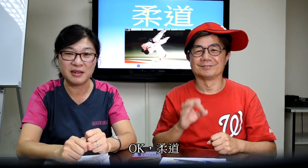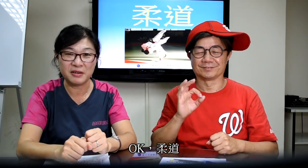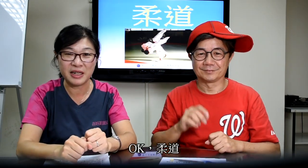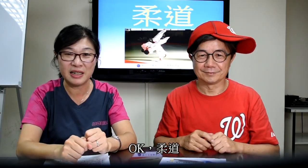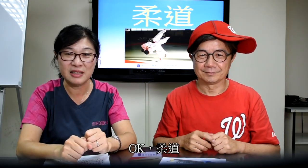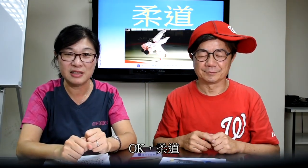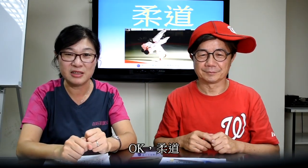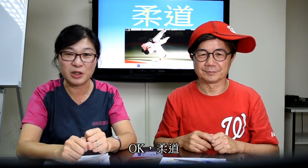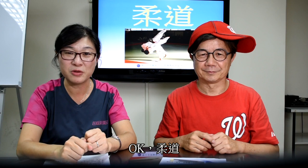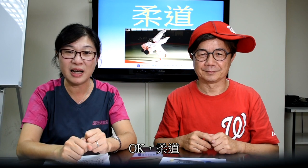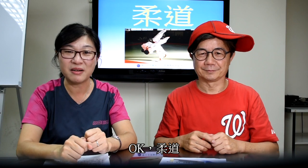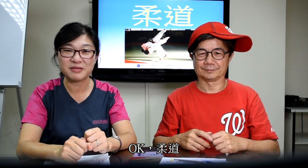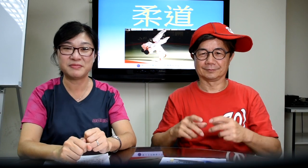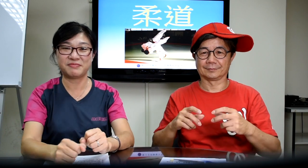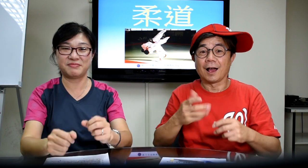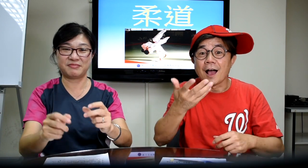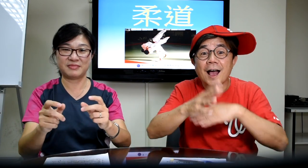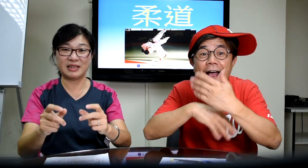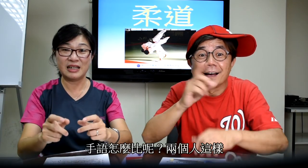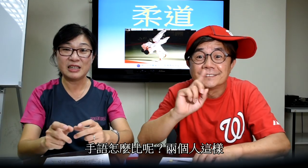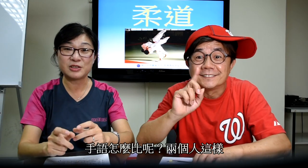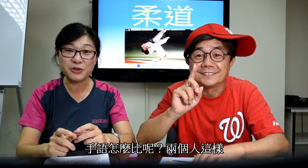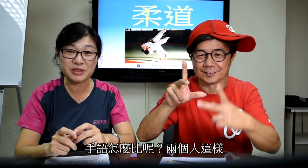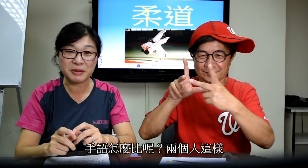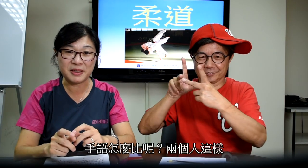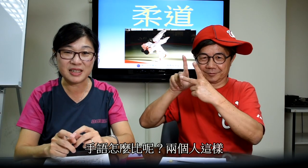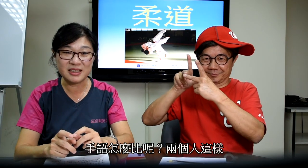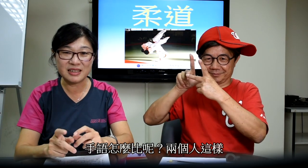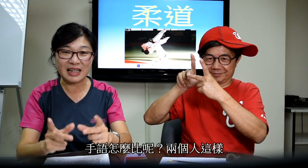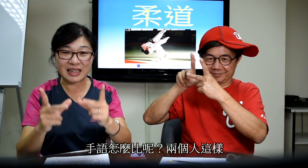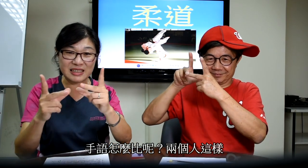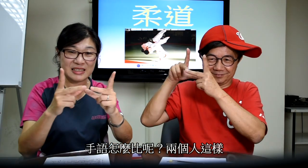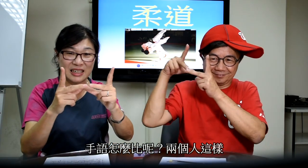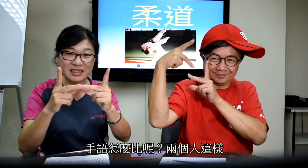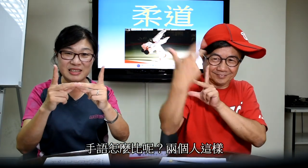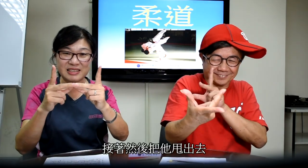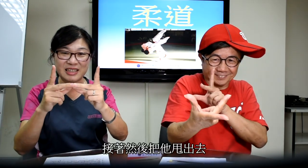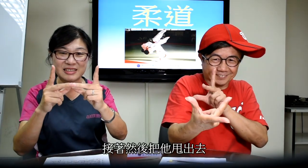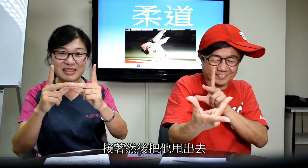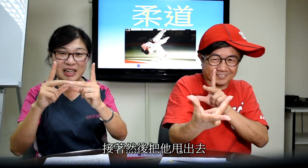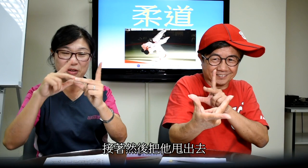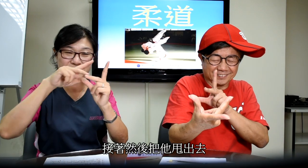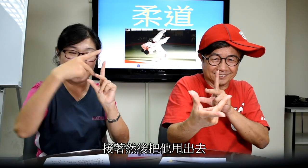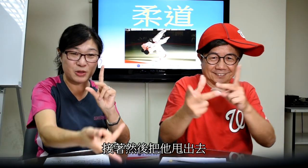OK， 柔道，手语怎么比呢？两个人这样牵着，然后把它甩出